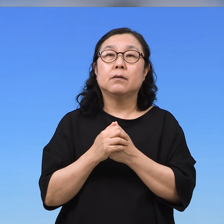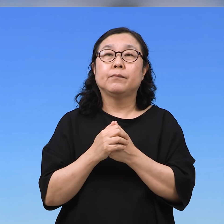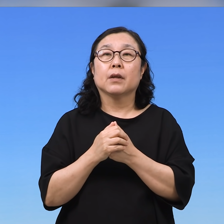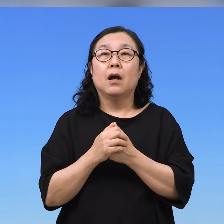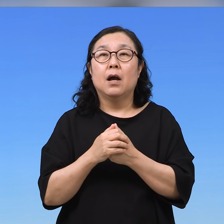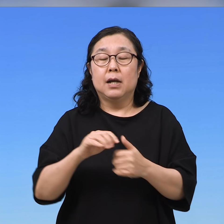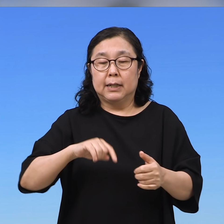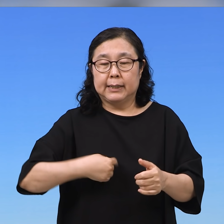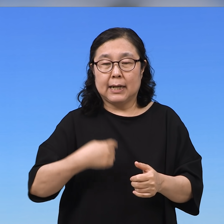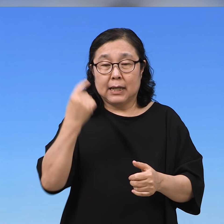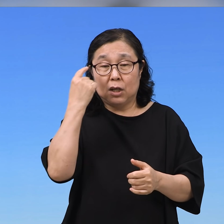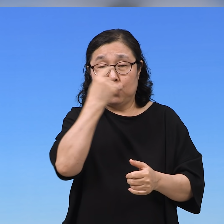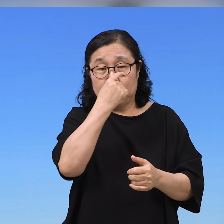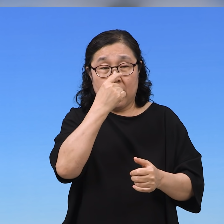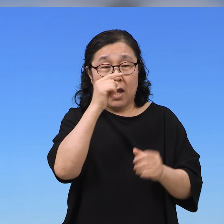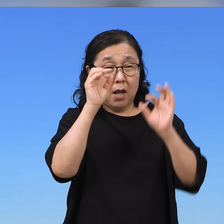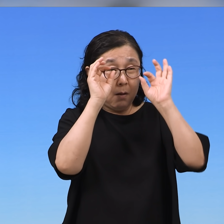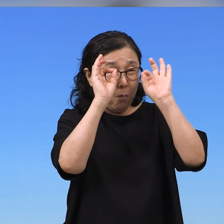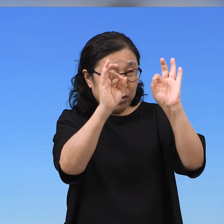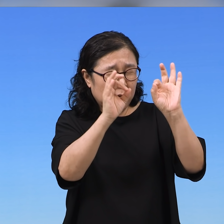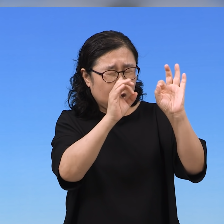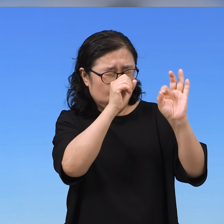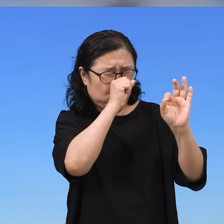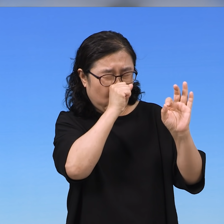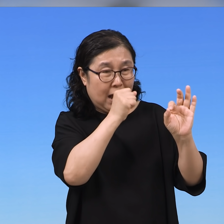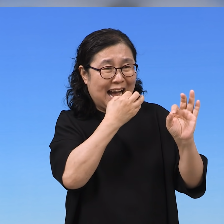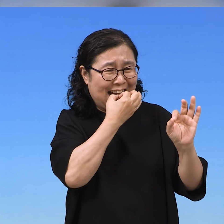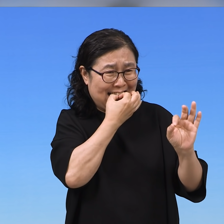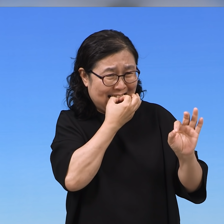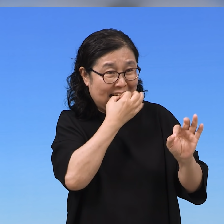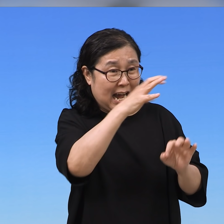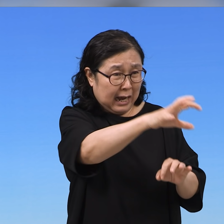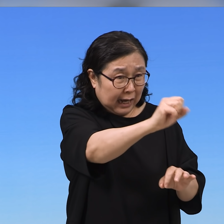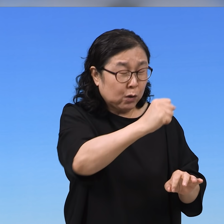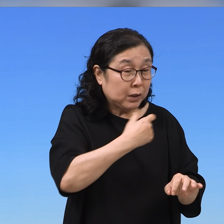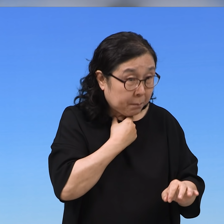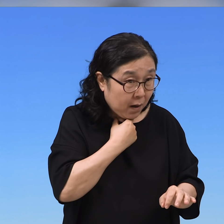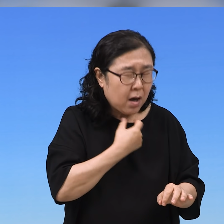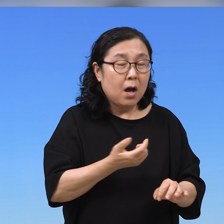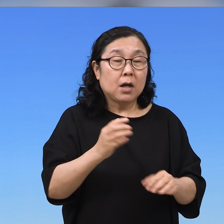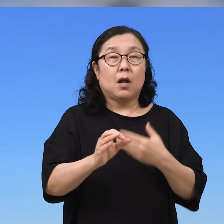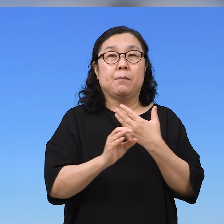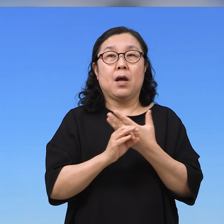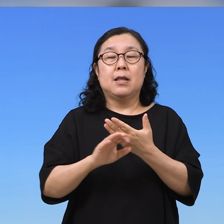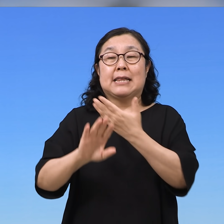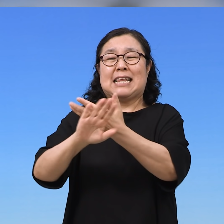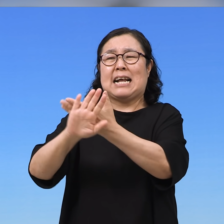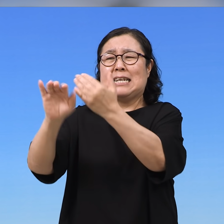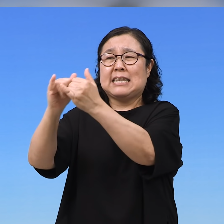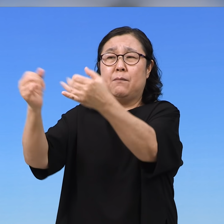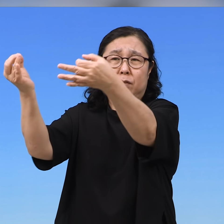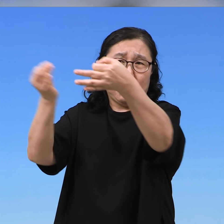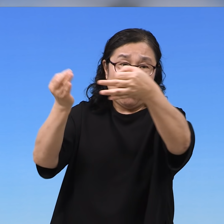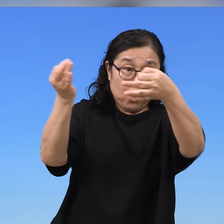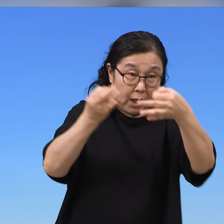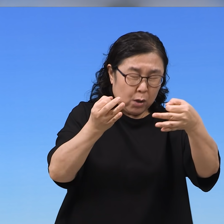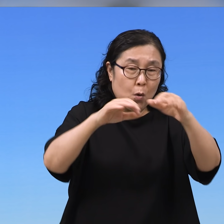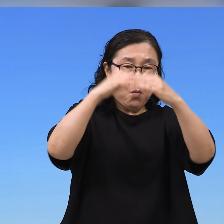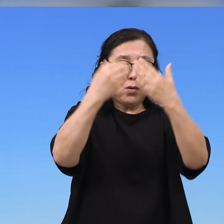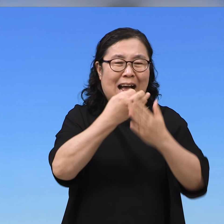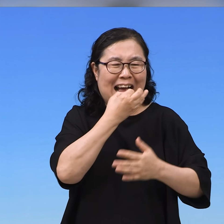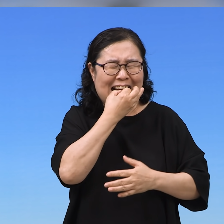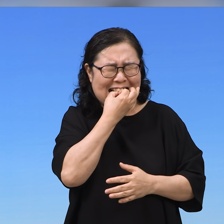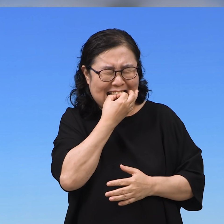몰랐느냐? 자기 눈에 그렇게 탐나는 땅이면요, 그 땅은 모든 탐욕에 쩔은 사람들이 다